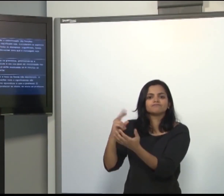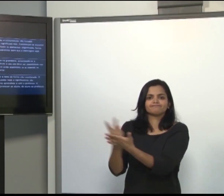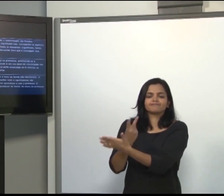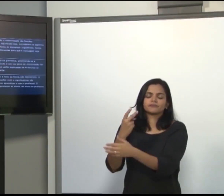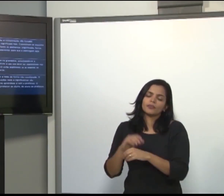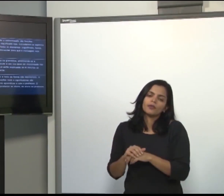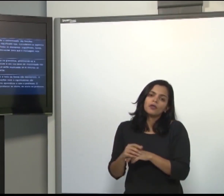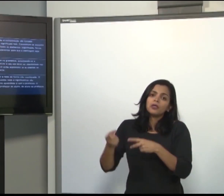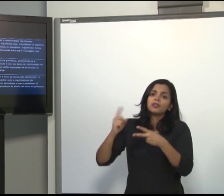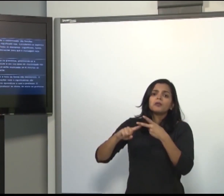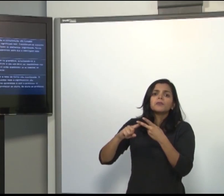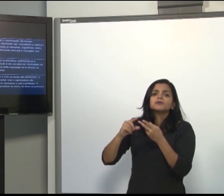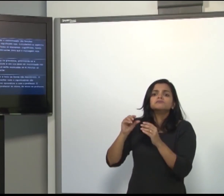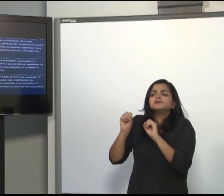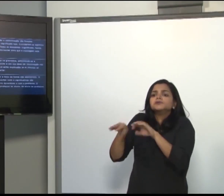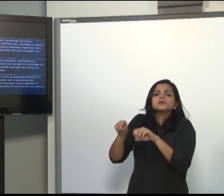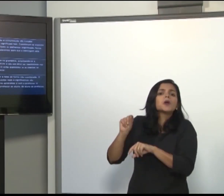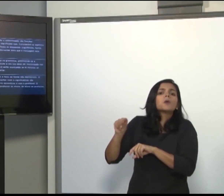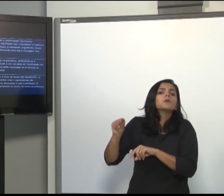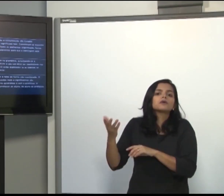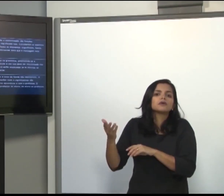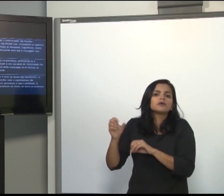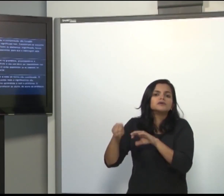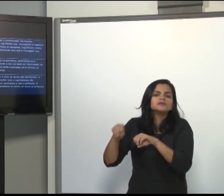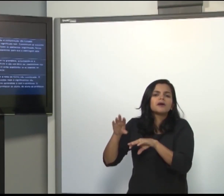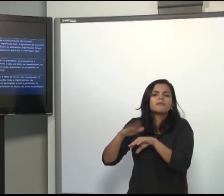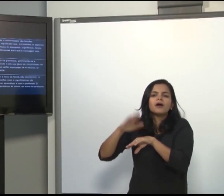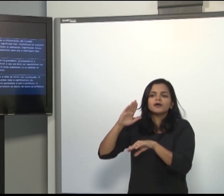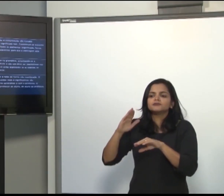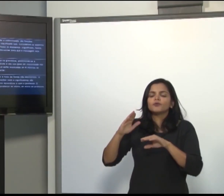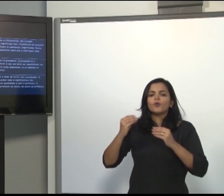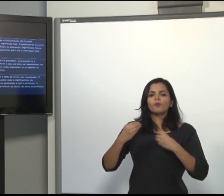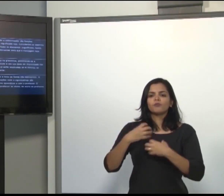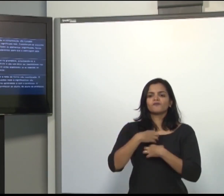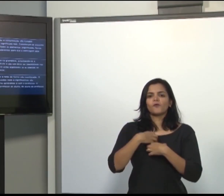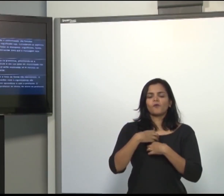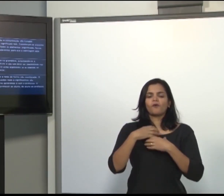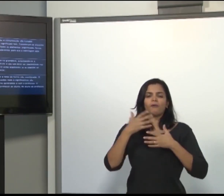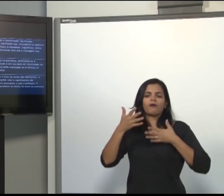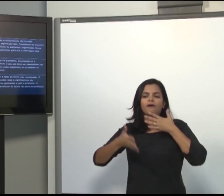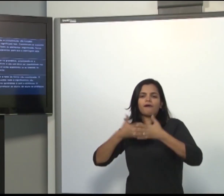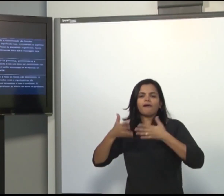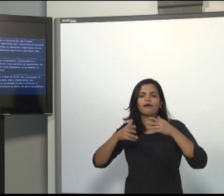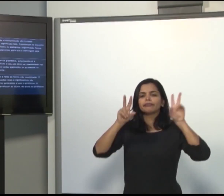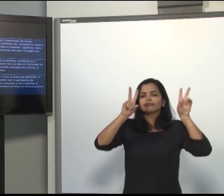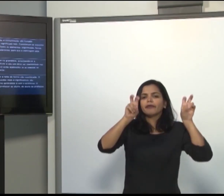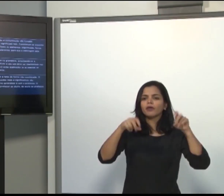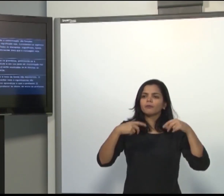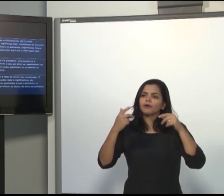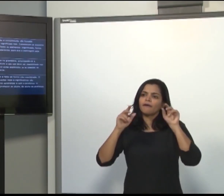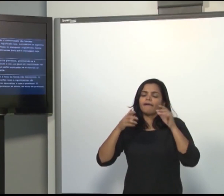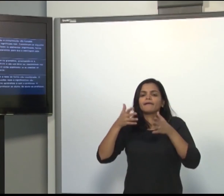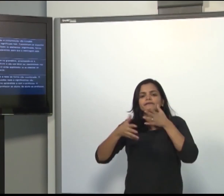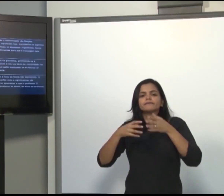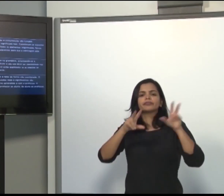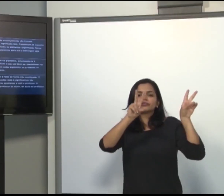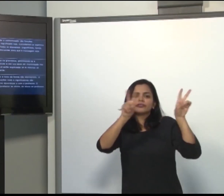contextualizados, acontecimentos. Assim se dá o processo de ensino. Então, a forma de ensinar se dá a partir